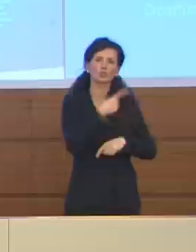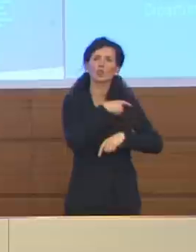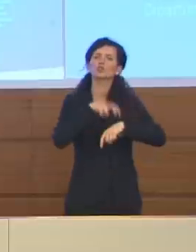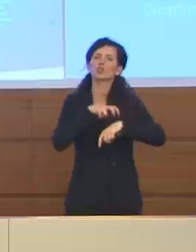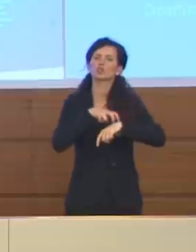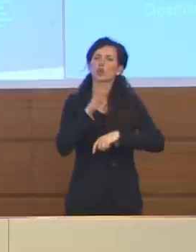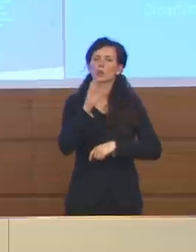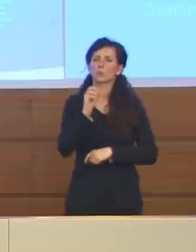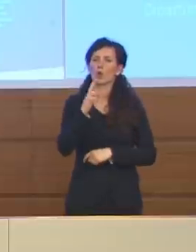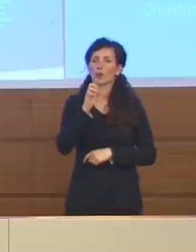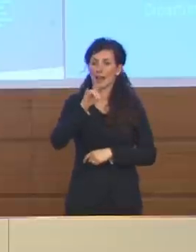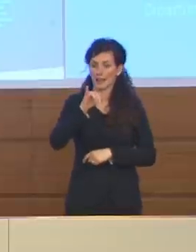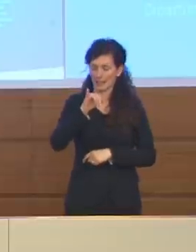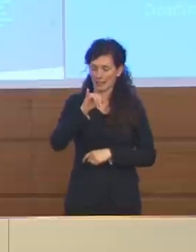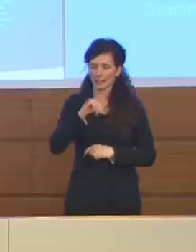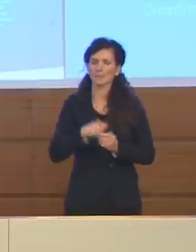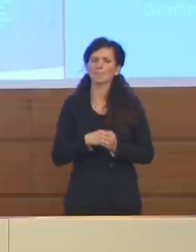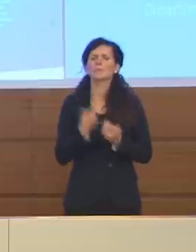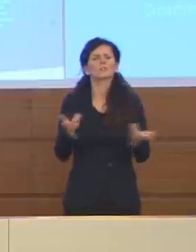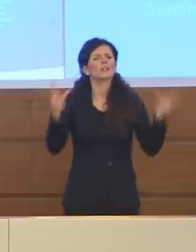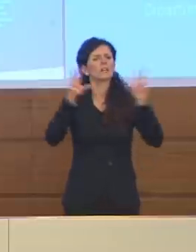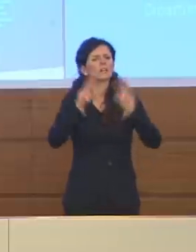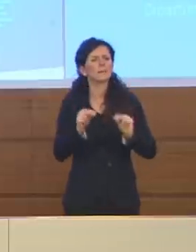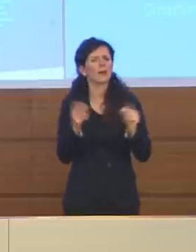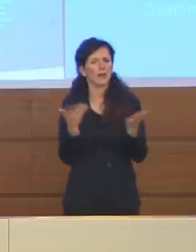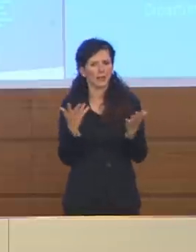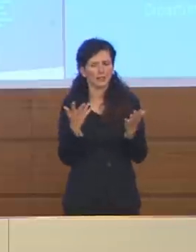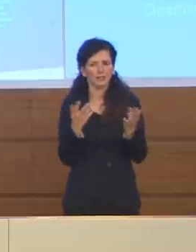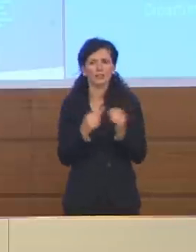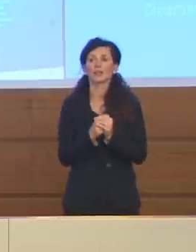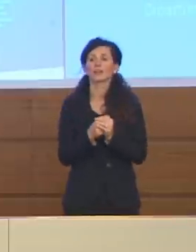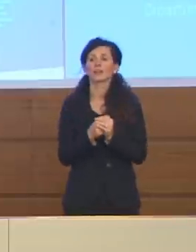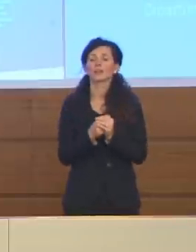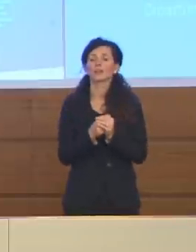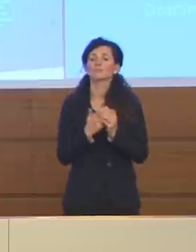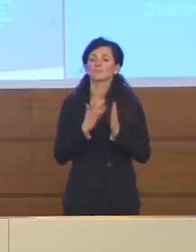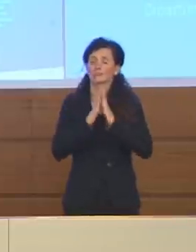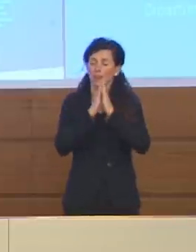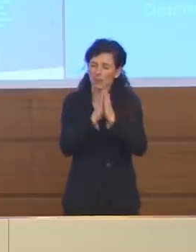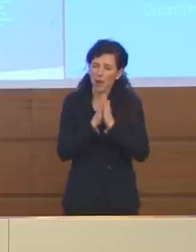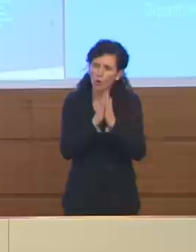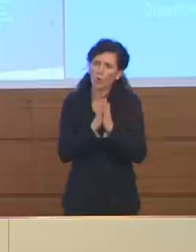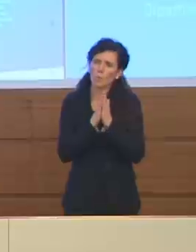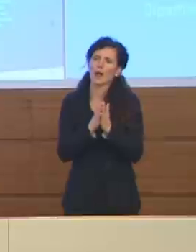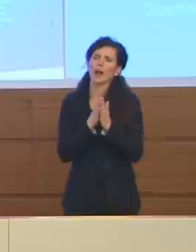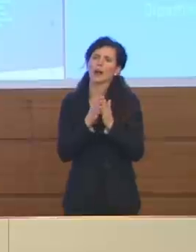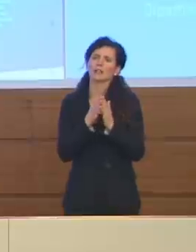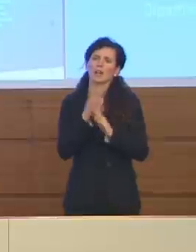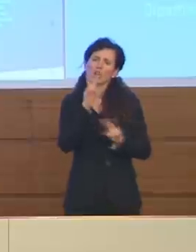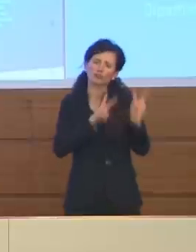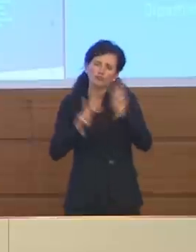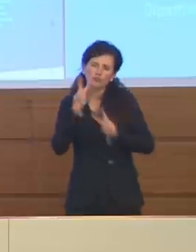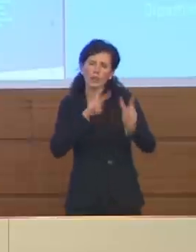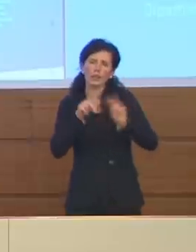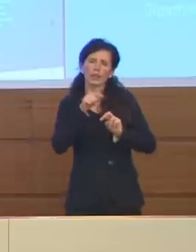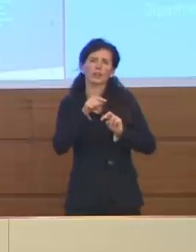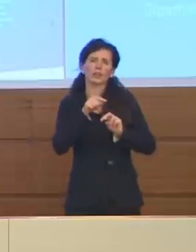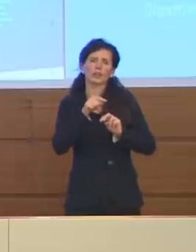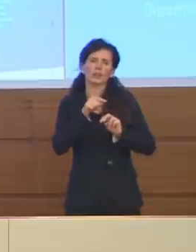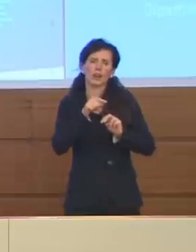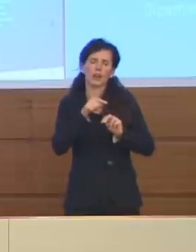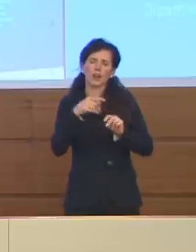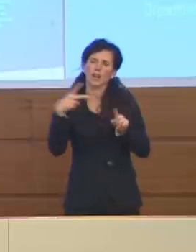la scelta di raccomandare di mantenere alle interruzioni